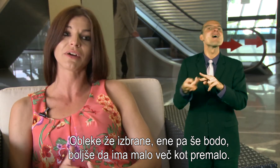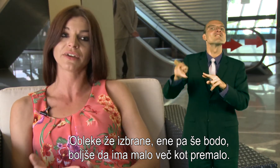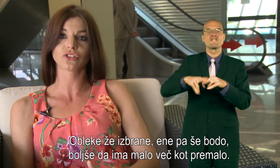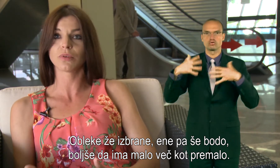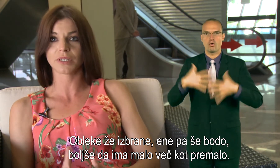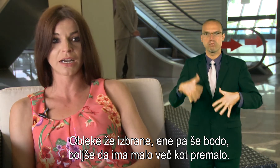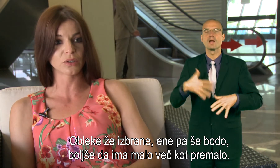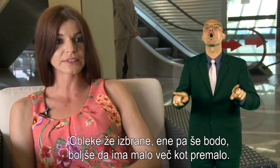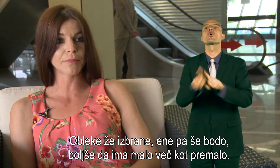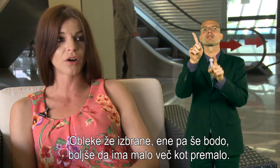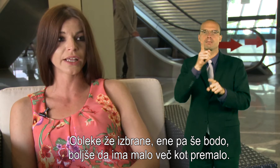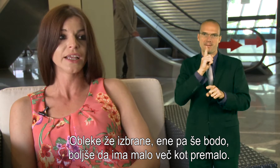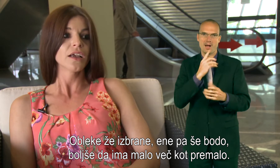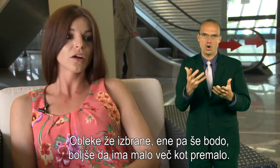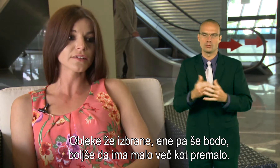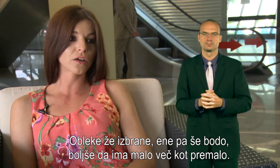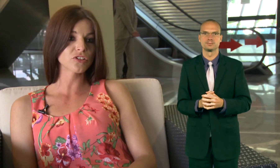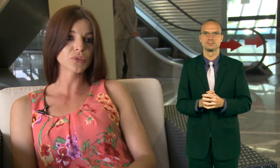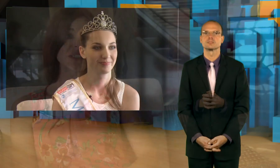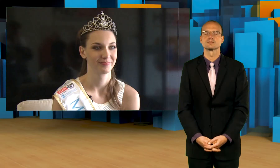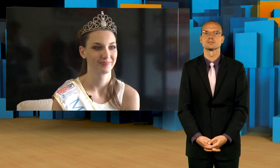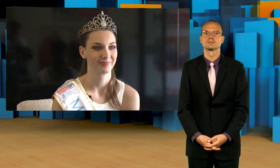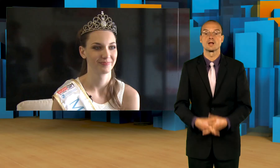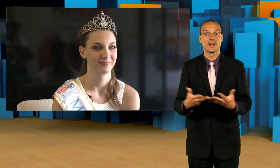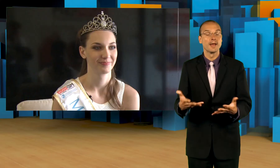boljš, da jih ima več, ko pa premalo s sabo.